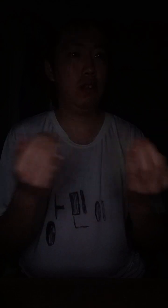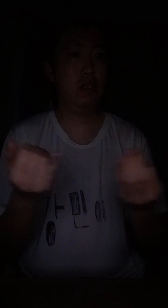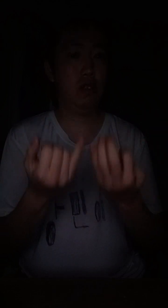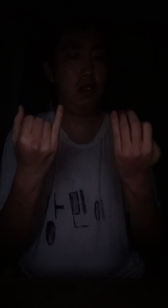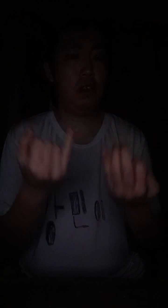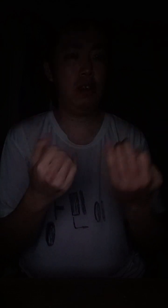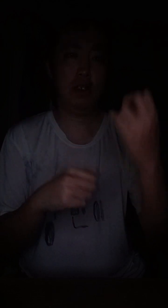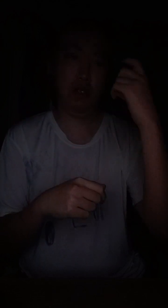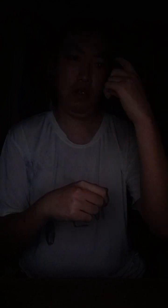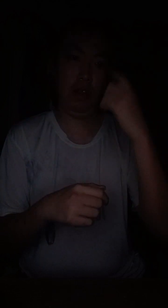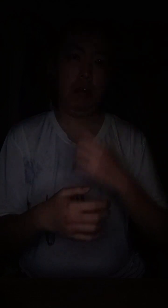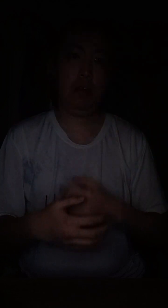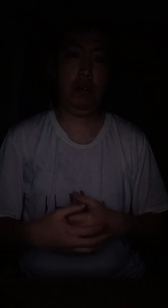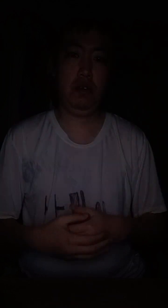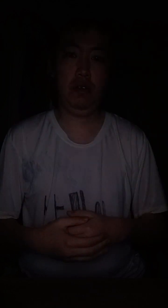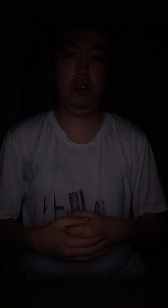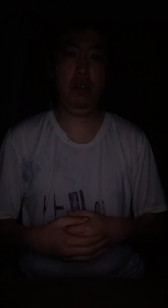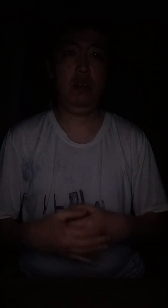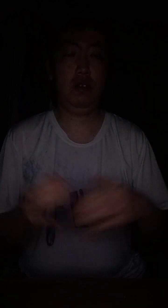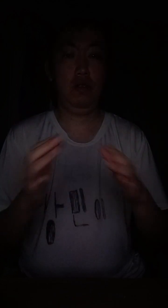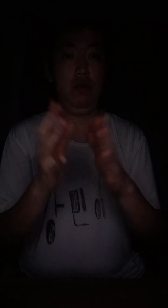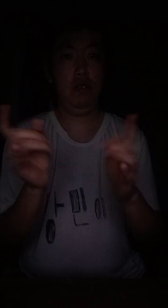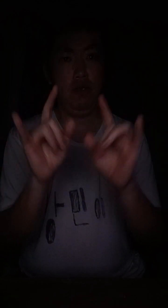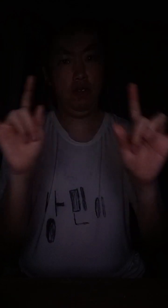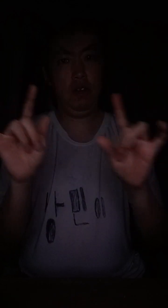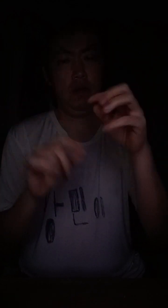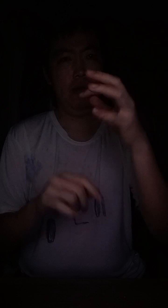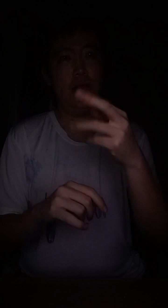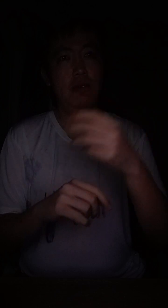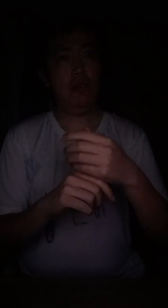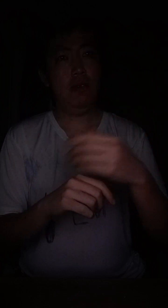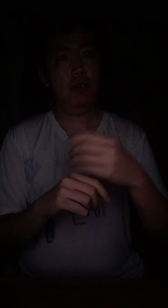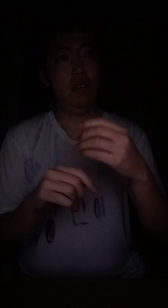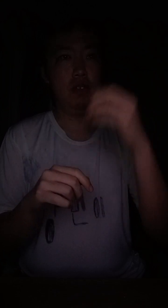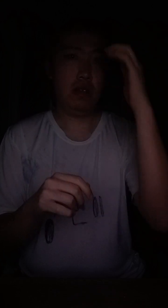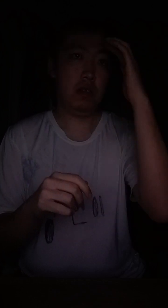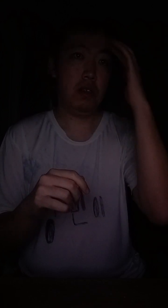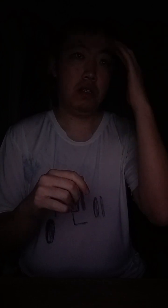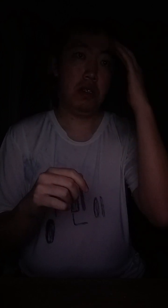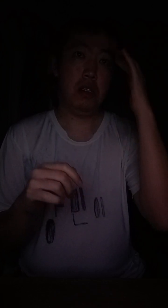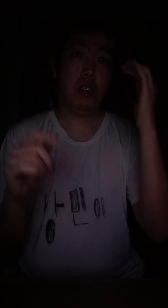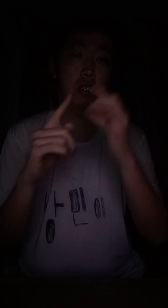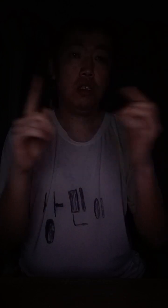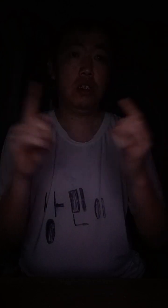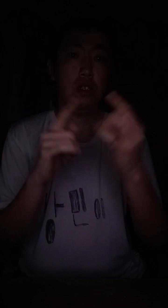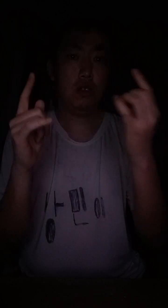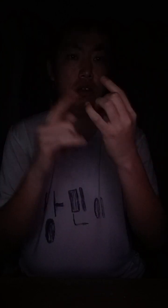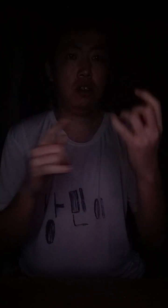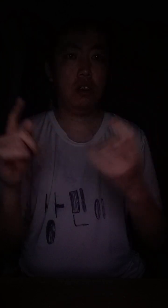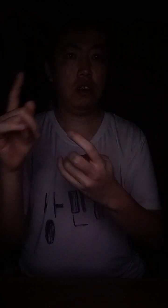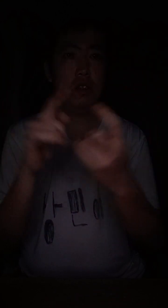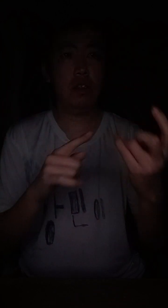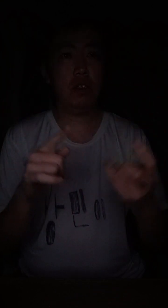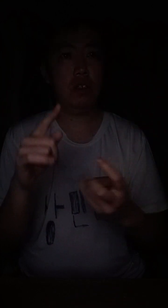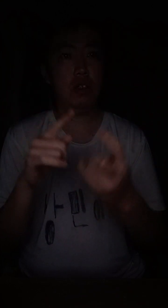필요하다고 생각을 합니다. 또 불법 촬영물 범죄는 피해자의 증거인멸 가능성이나 재유포로 2차 피해 가능성이 커